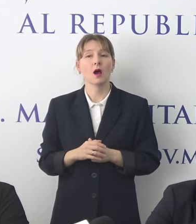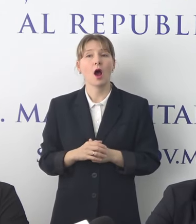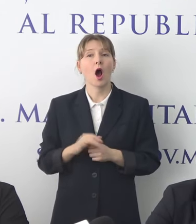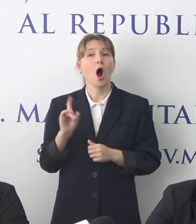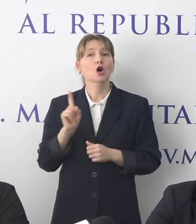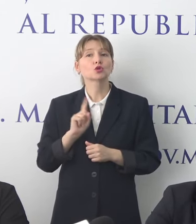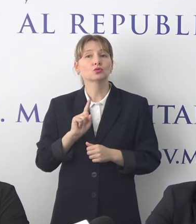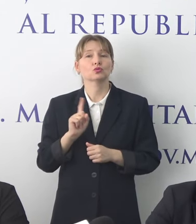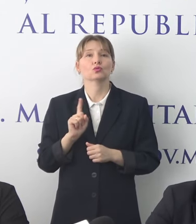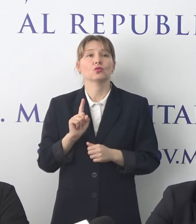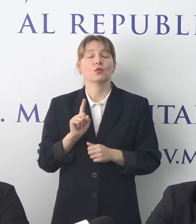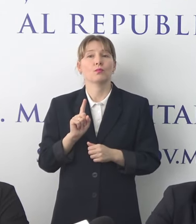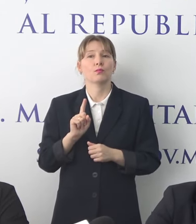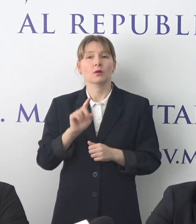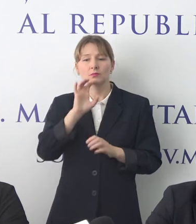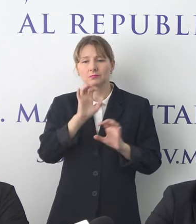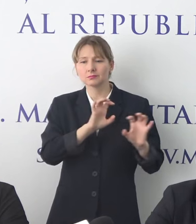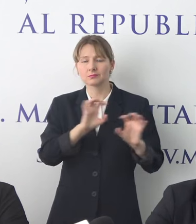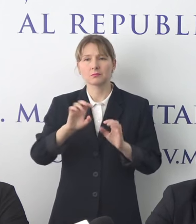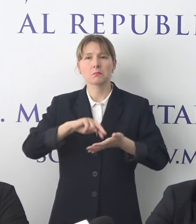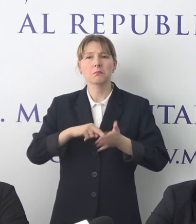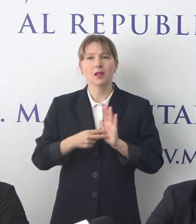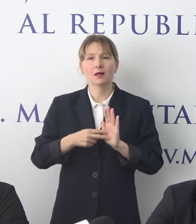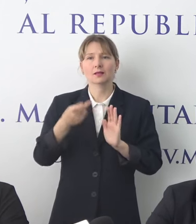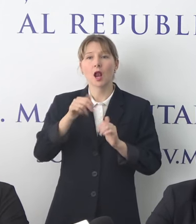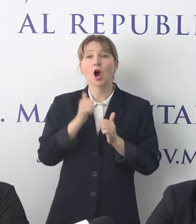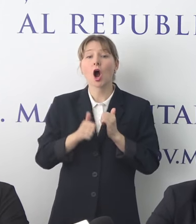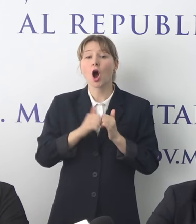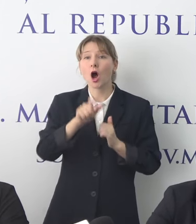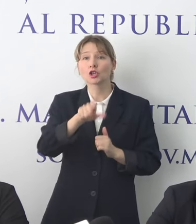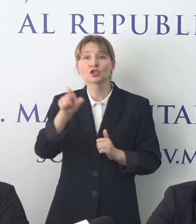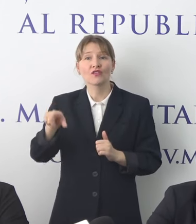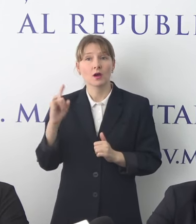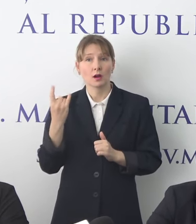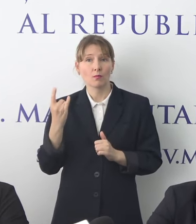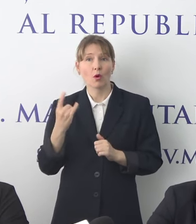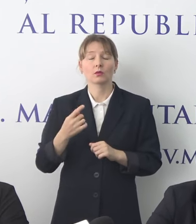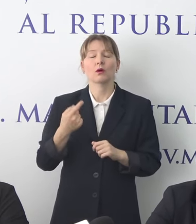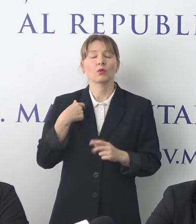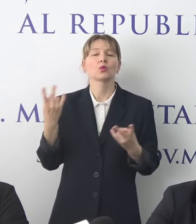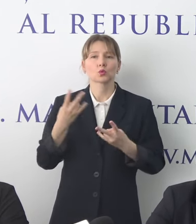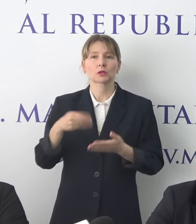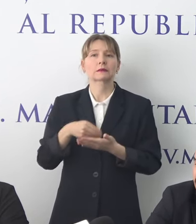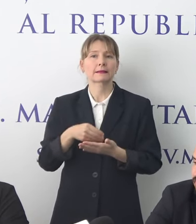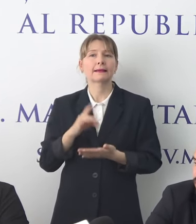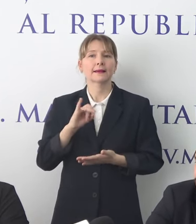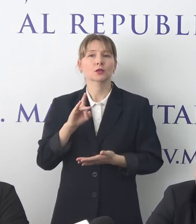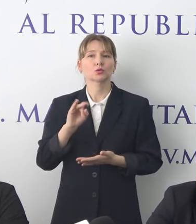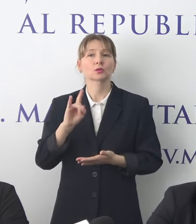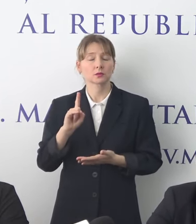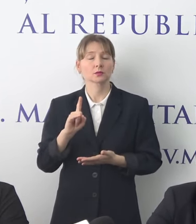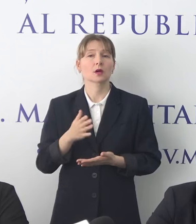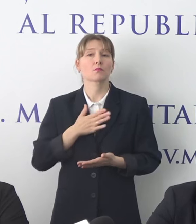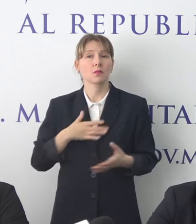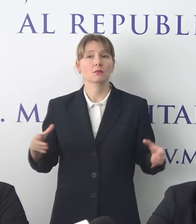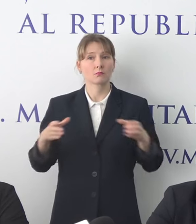realiza acel management de caz, acel plan individual, cu siguranță avem nevoie și de resurse. Deci noi, împreună cu colegii de